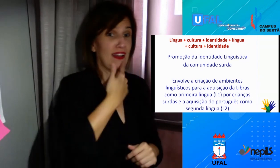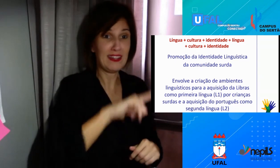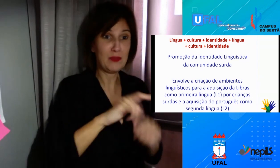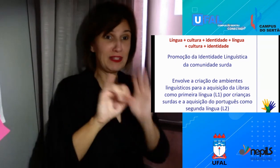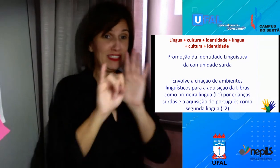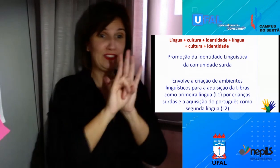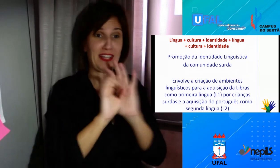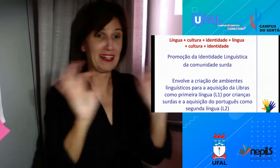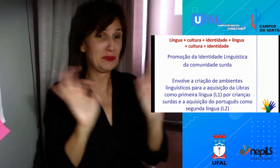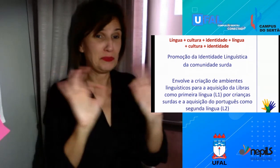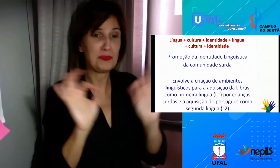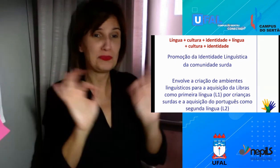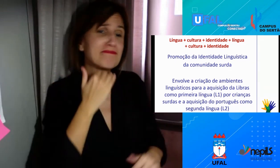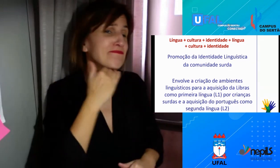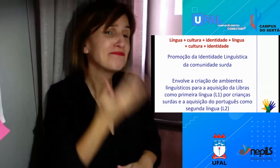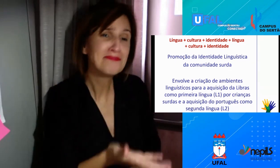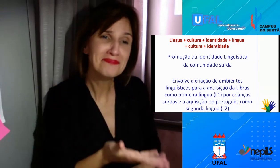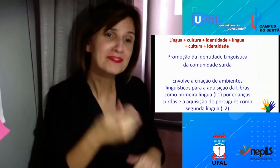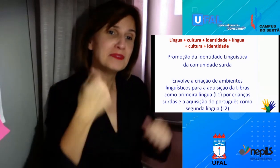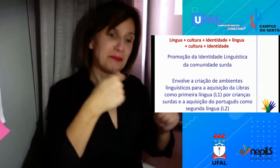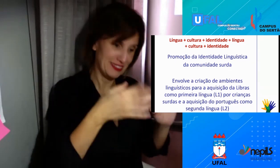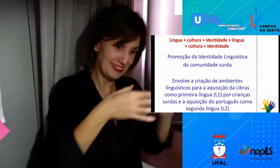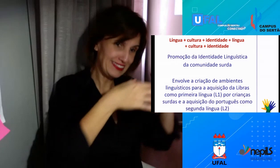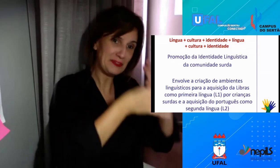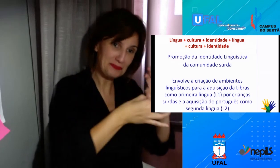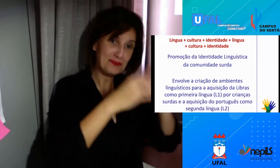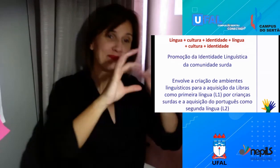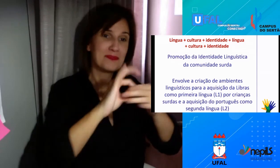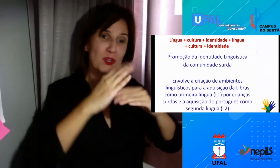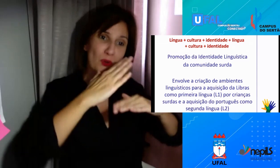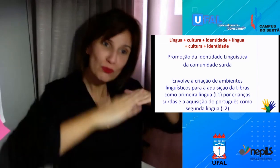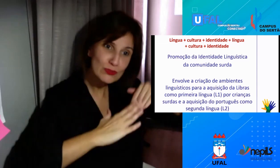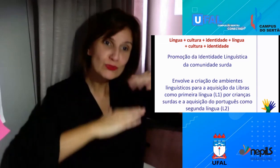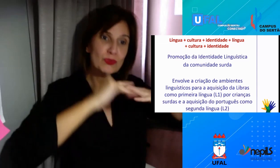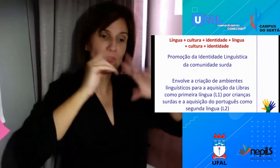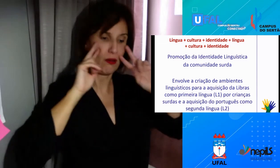que é com relação à promoção da identidade linguística da comunidade surda.